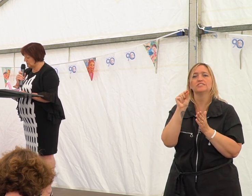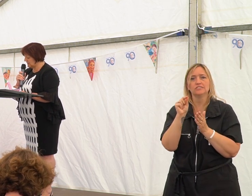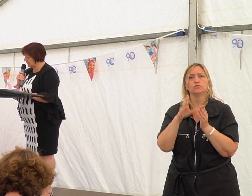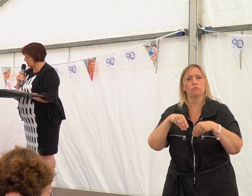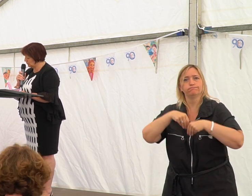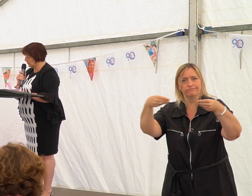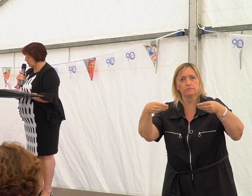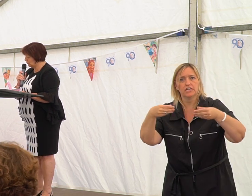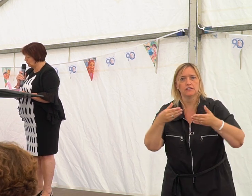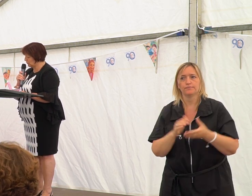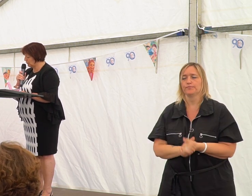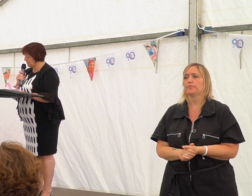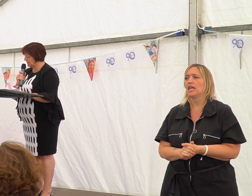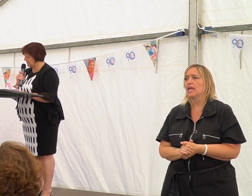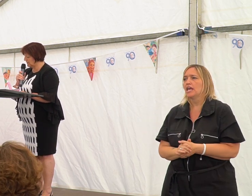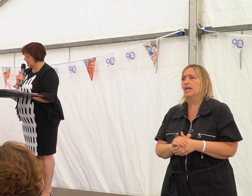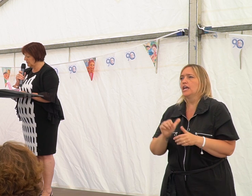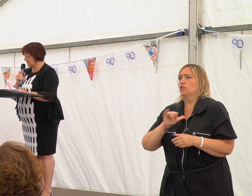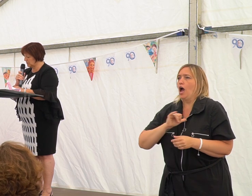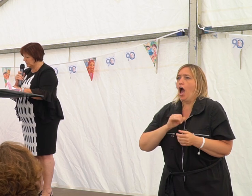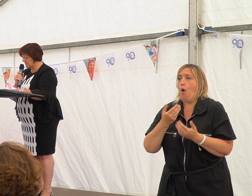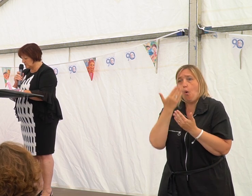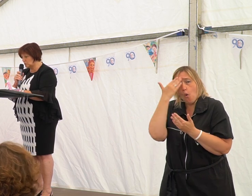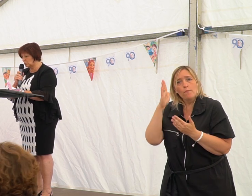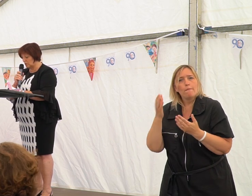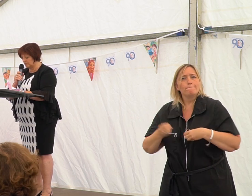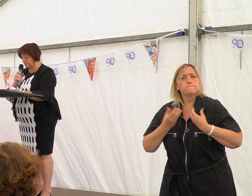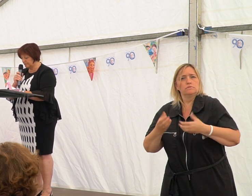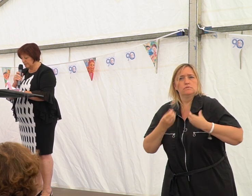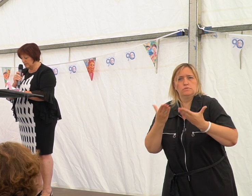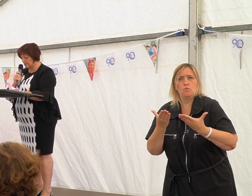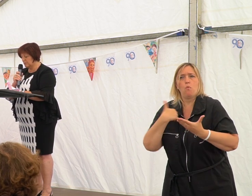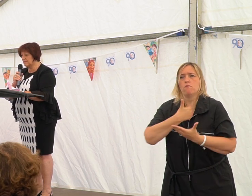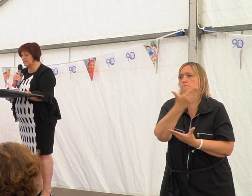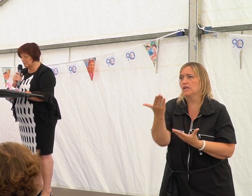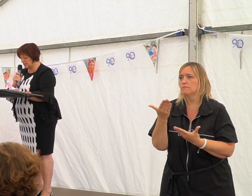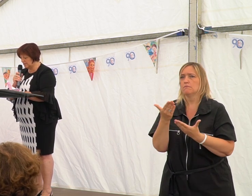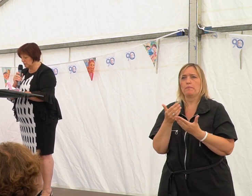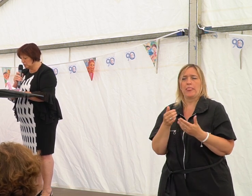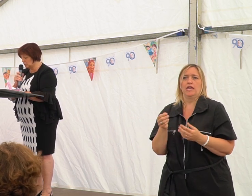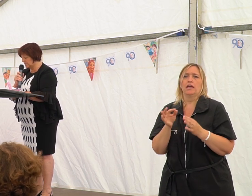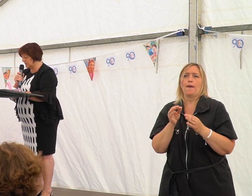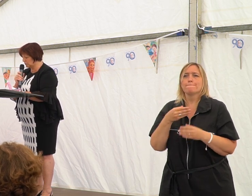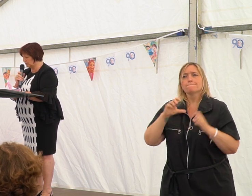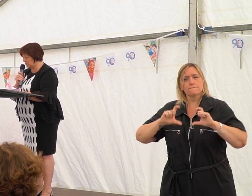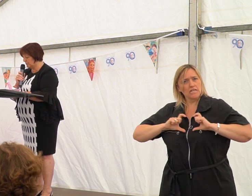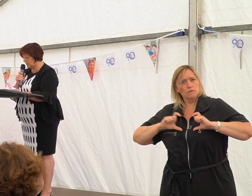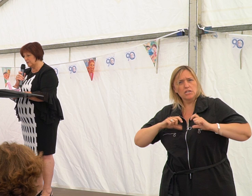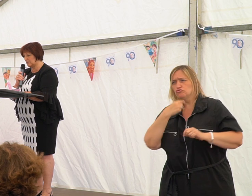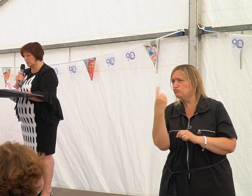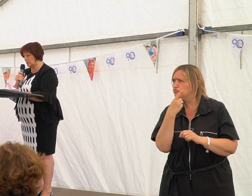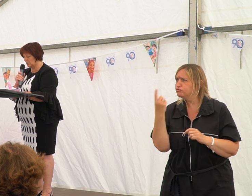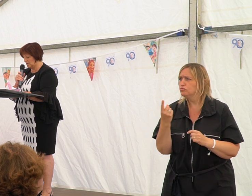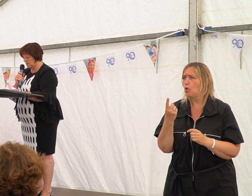L'art se distingue des autres productions humaines parce qu'il résiste au temps. Marcel Marlier a toujours été notre plus